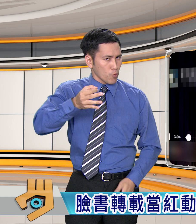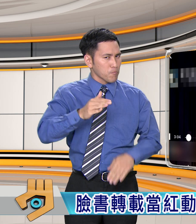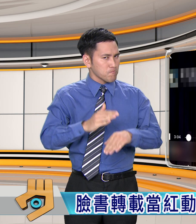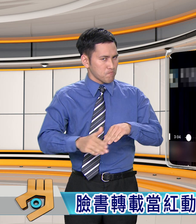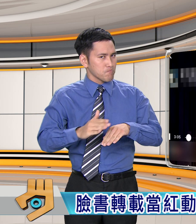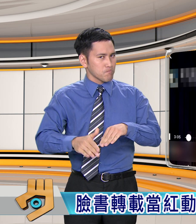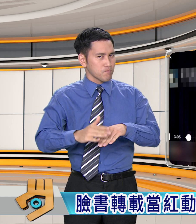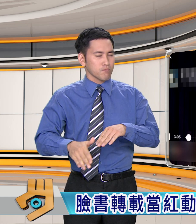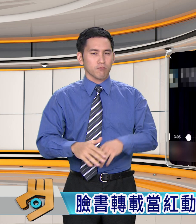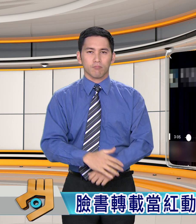偿。